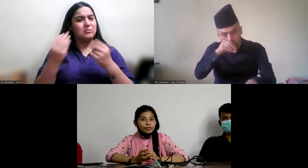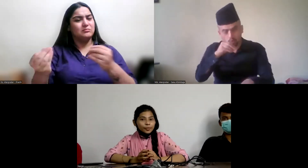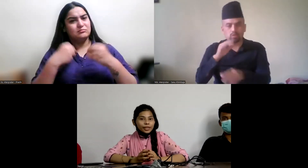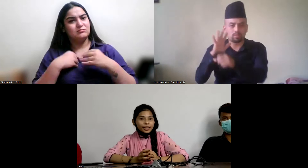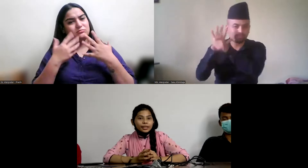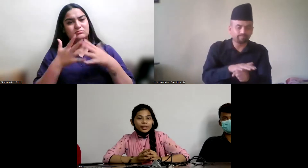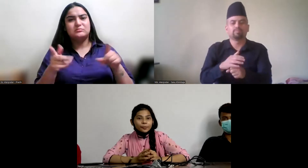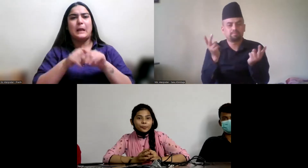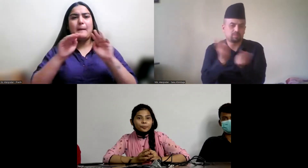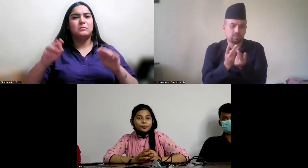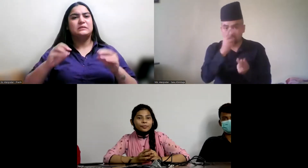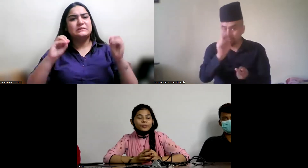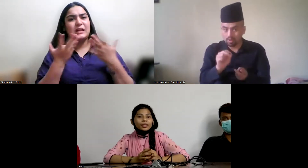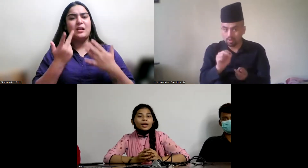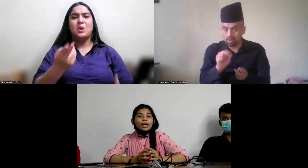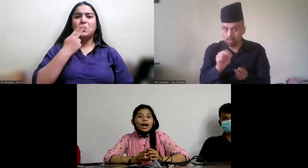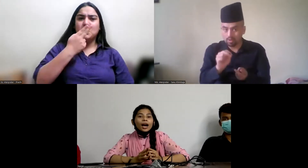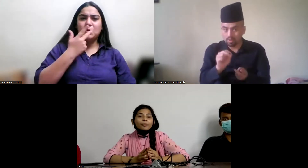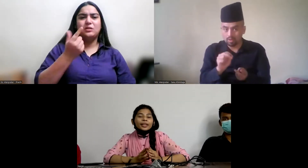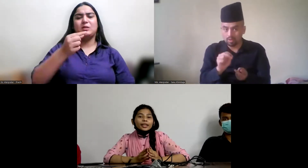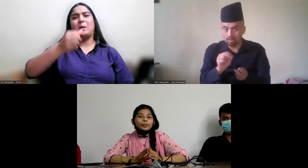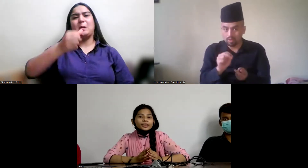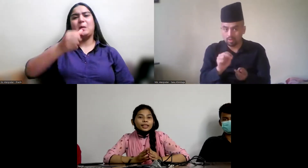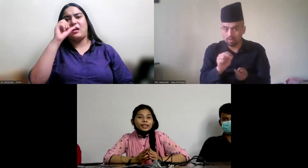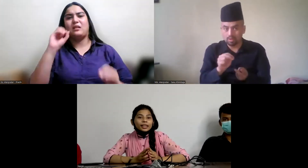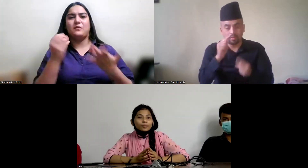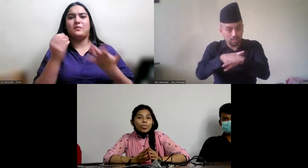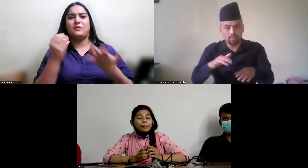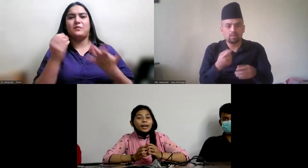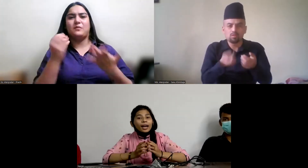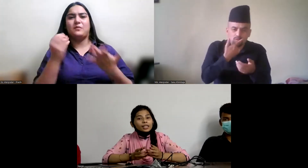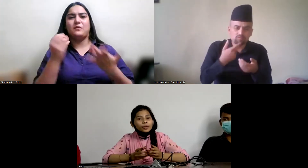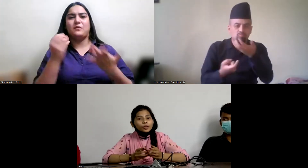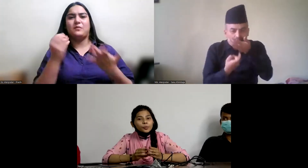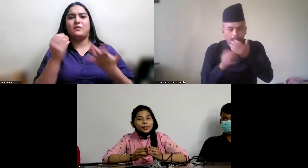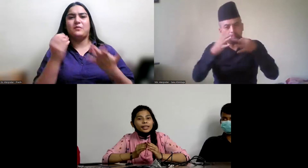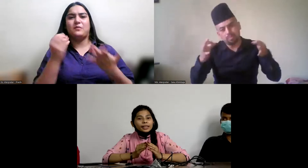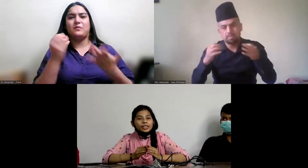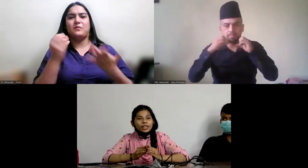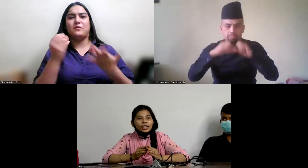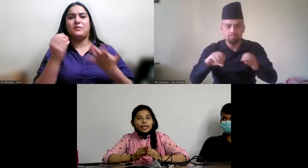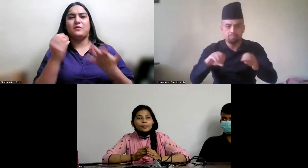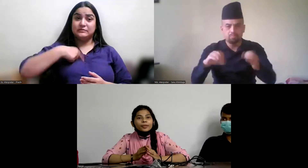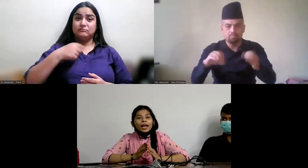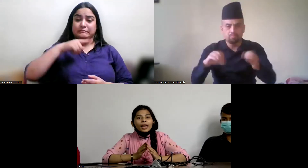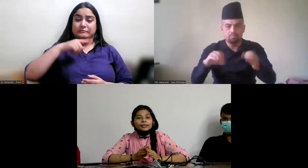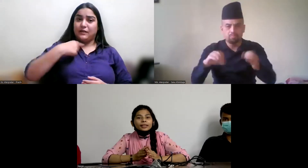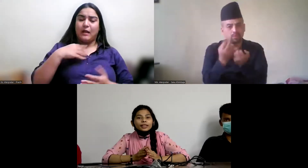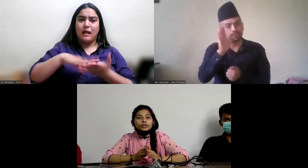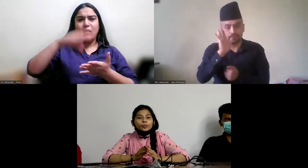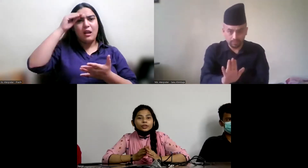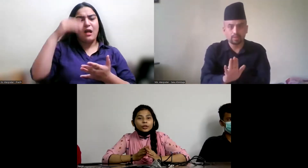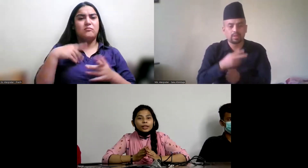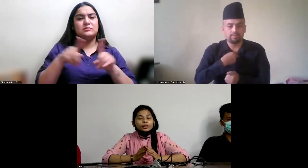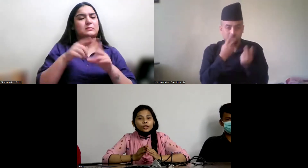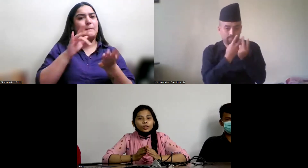का सेवन भी करते हैं। हमने ये भी जाना कि हमारे आस पड़ोस में कितनी जगहें ऐसी थी